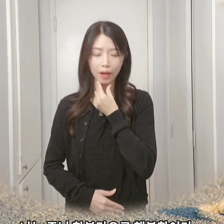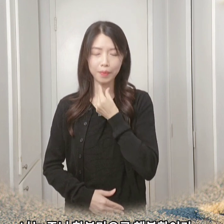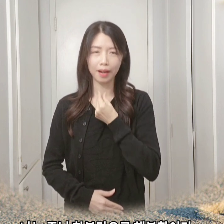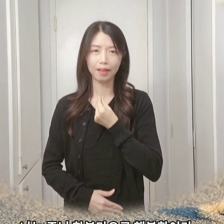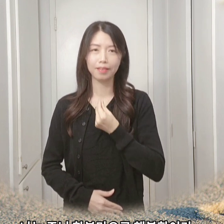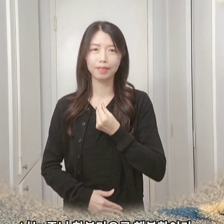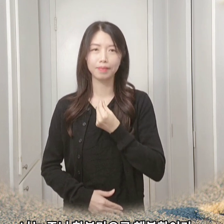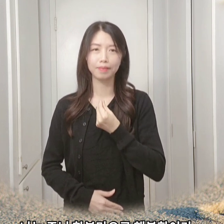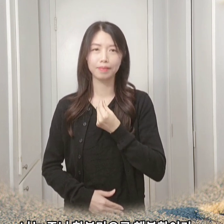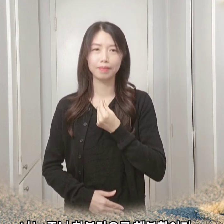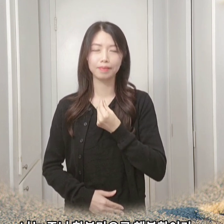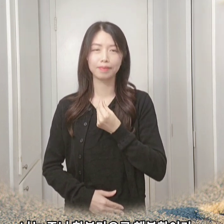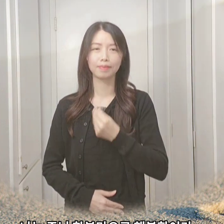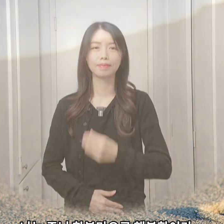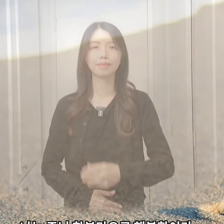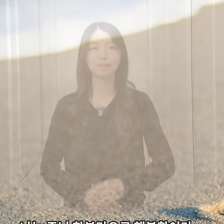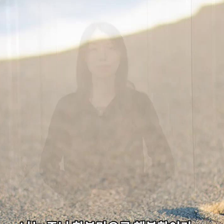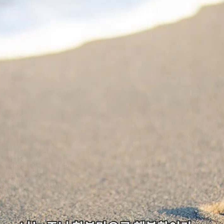행복함이라.